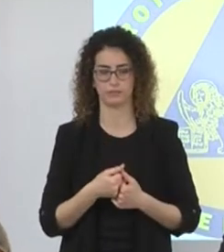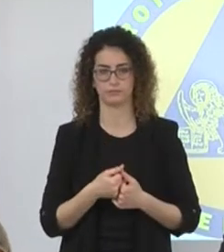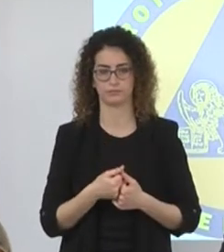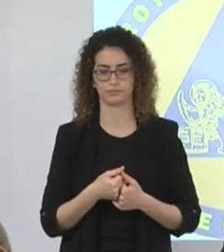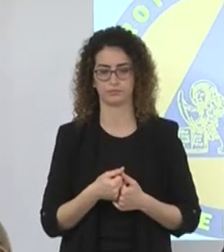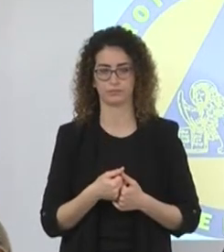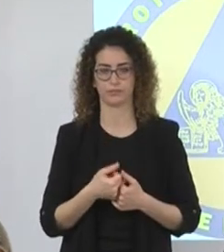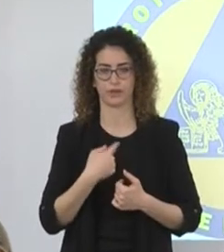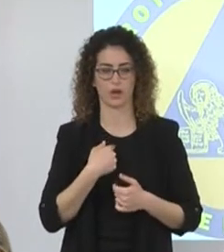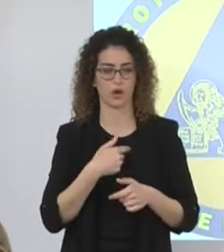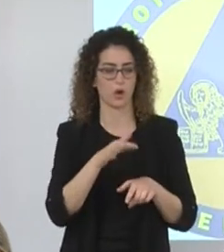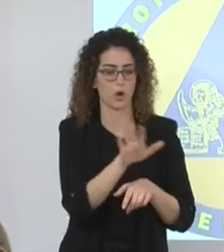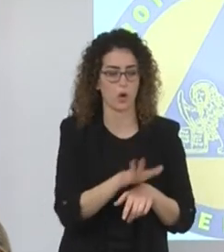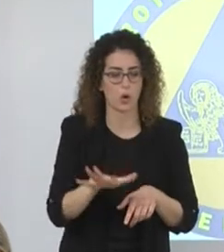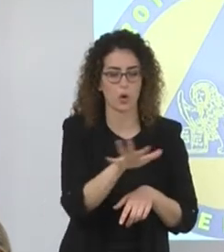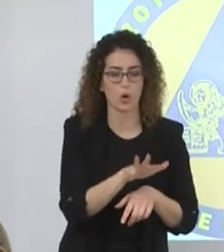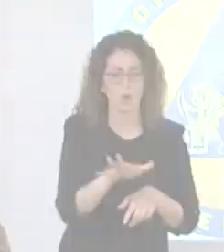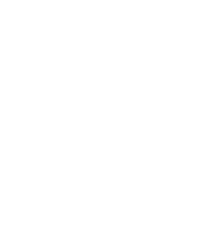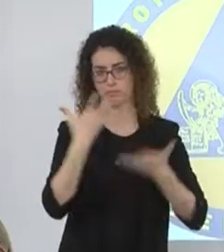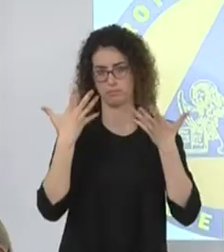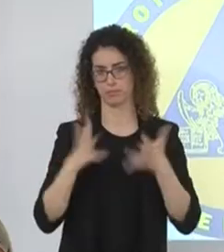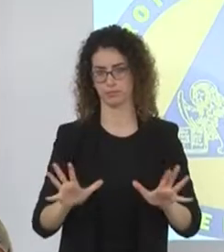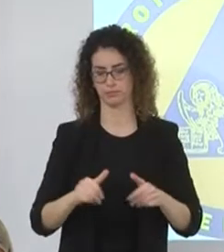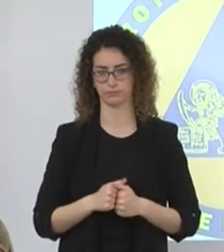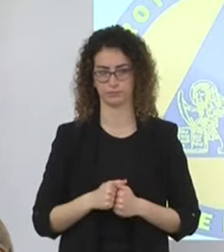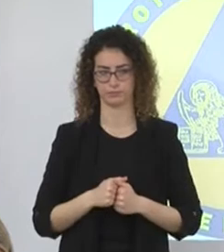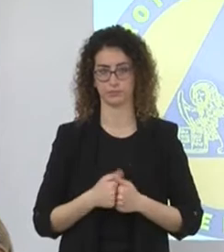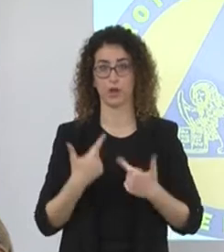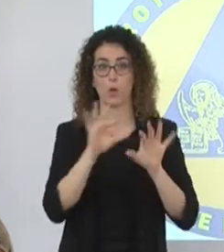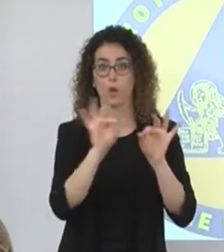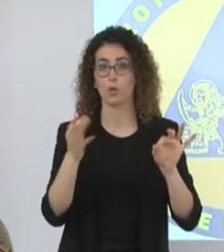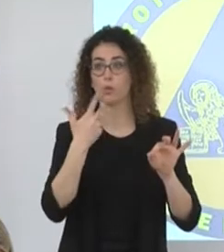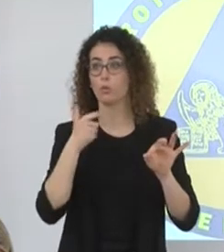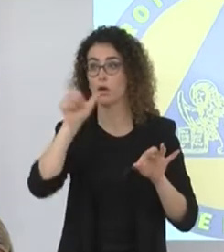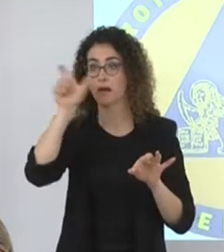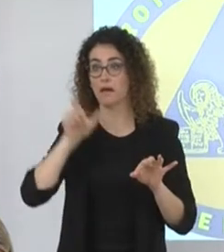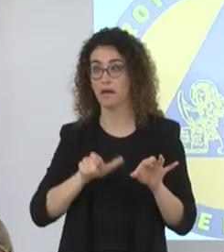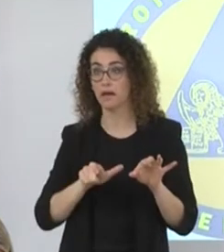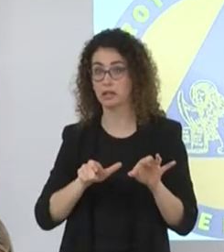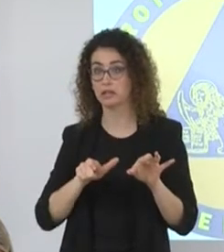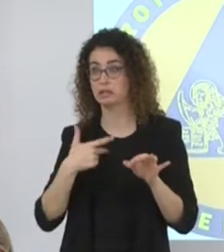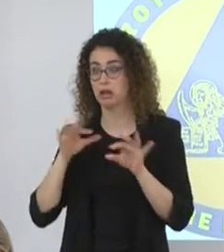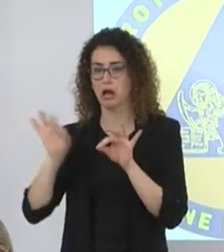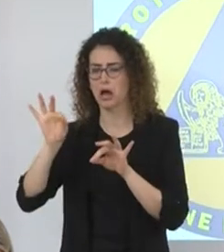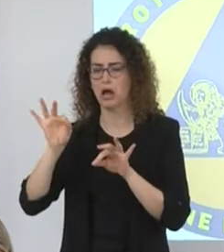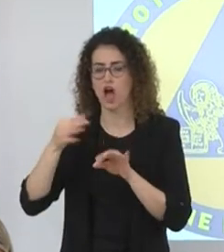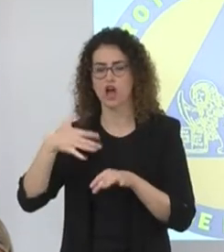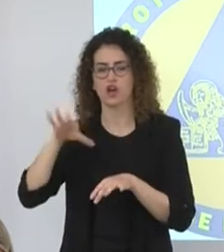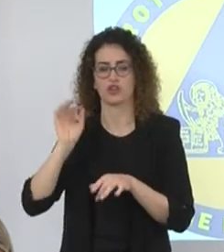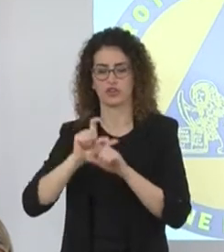una località a scapito delle altre se qualcuno lo vuole fare in giro per l'italia lo fa con i vaccini suoi